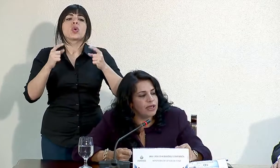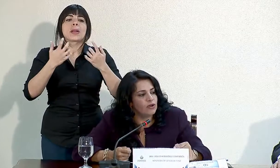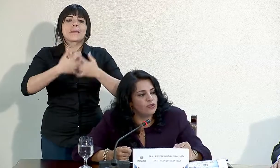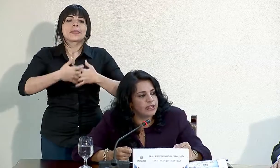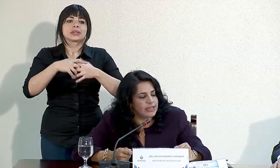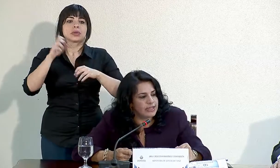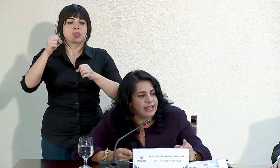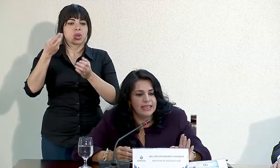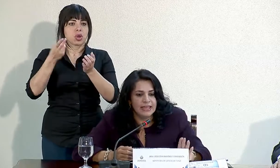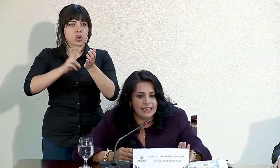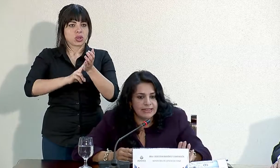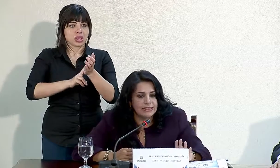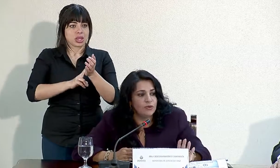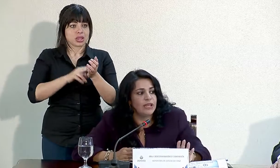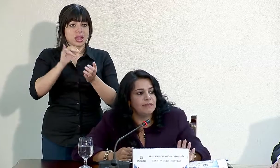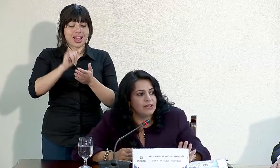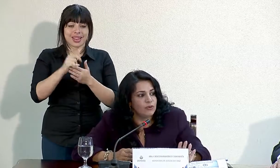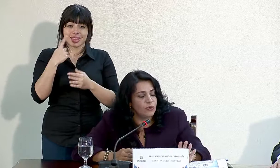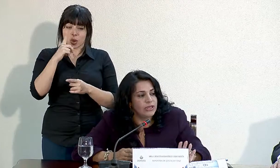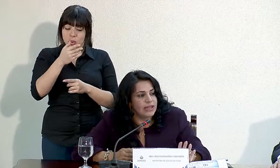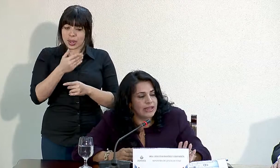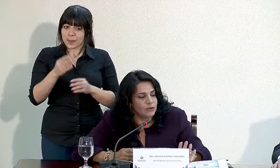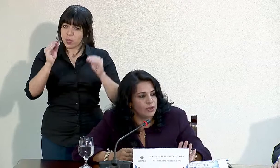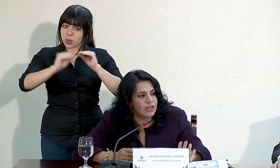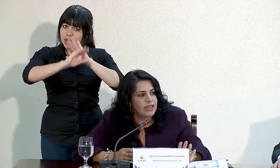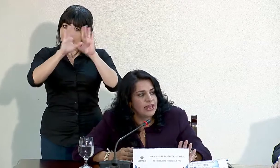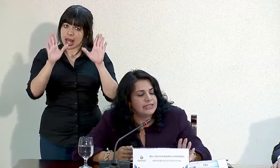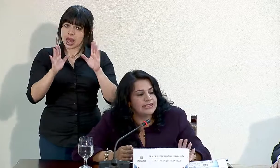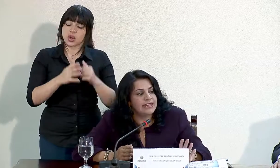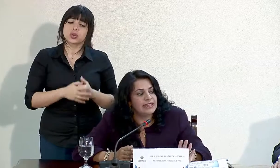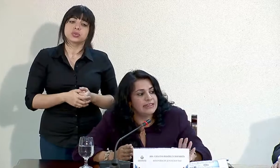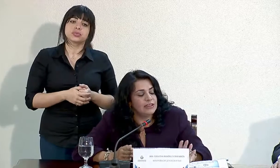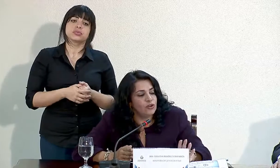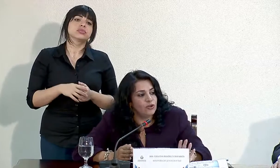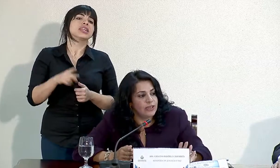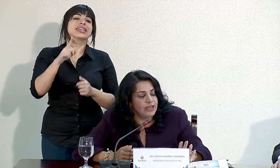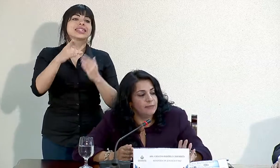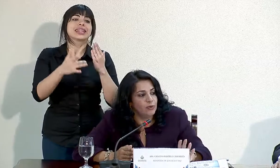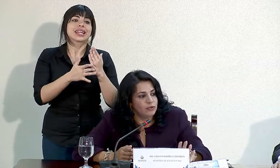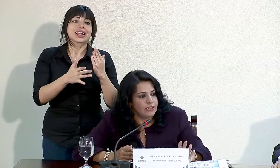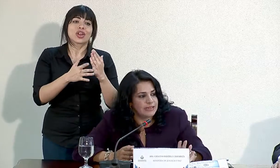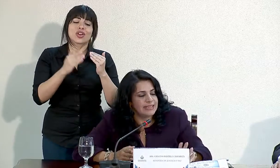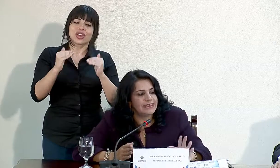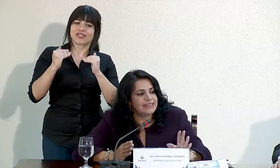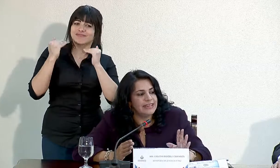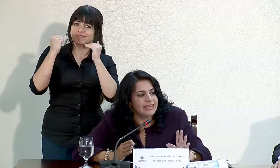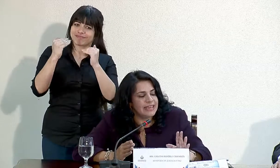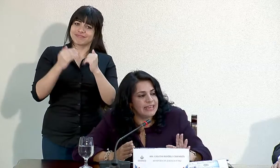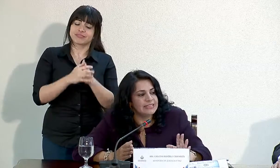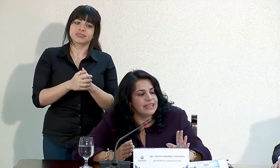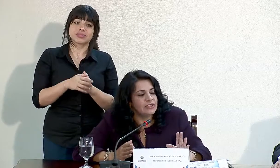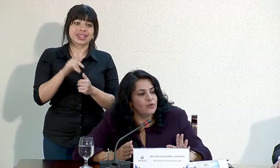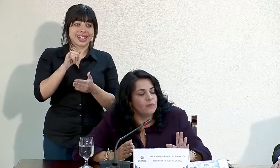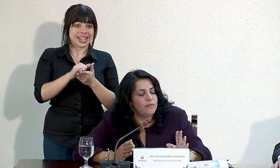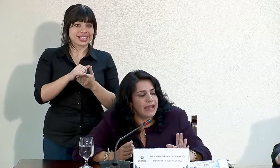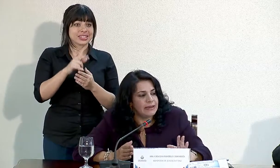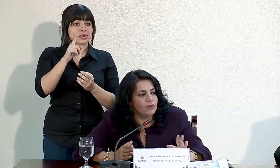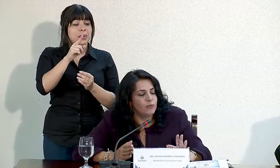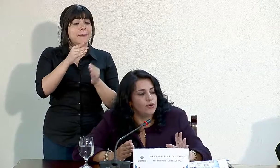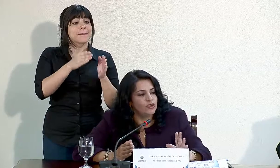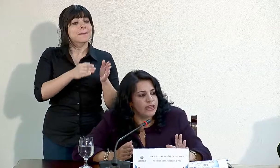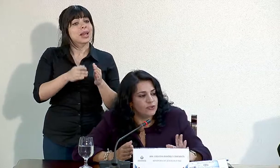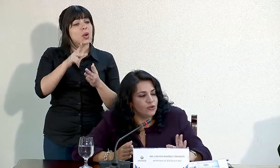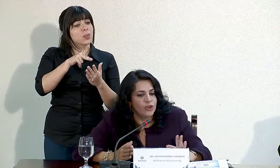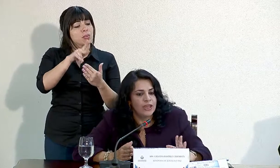que se pueda contratar. Y aquí hay que tener un elemento muy claro. Se trata de tecnología de punta, se trata de que este es un plan,